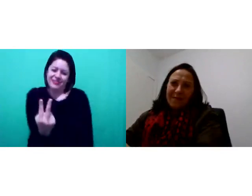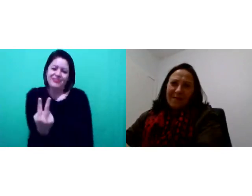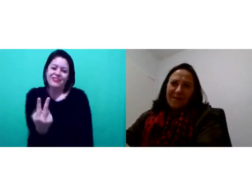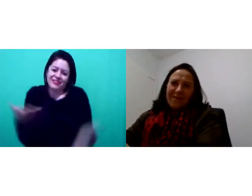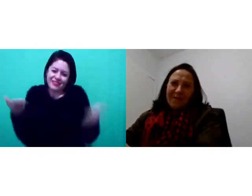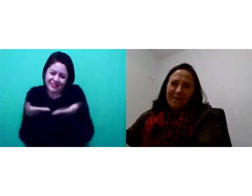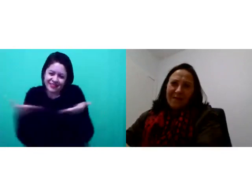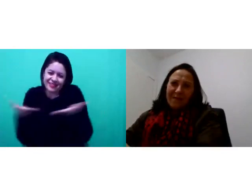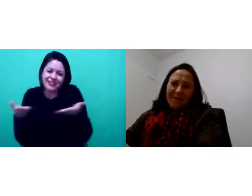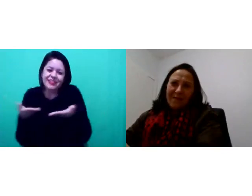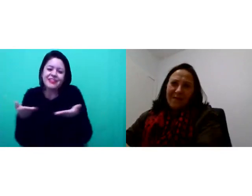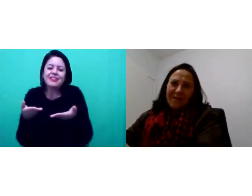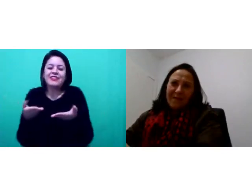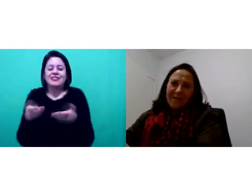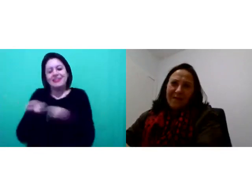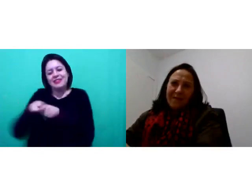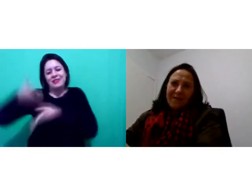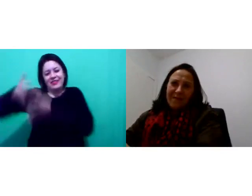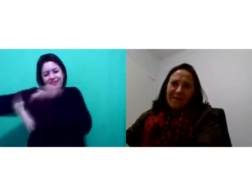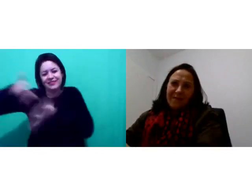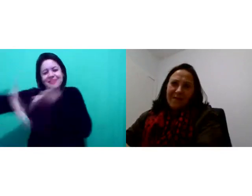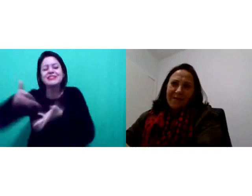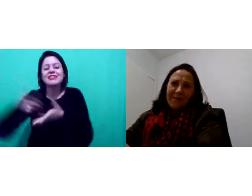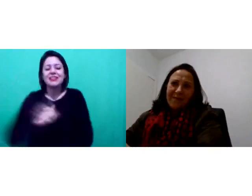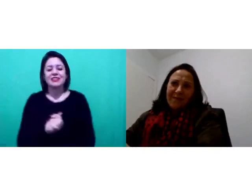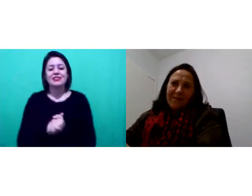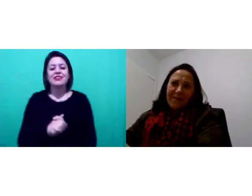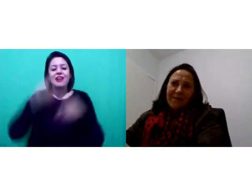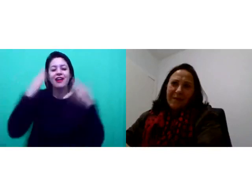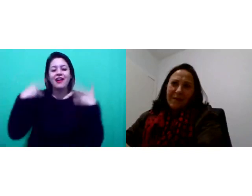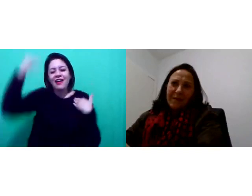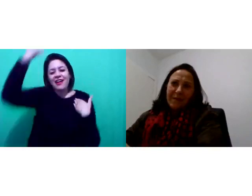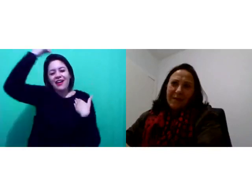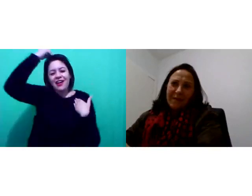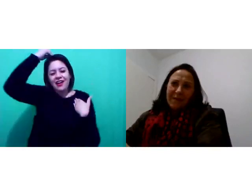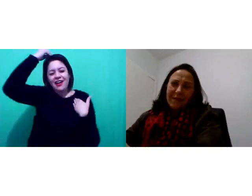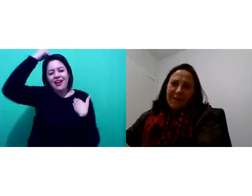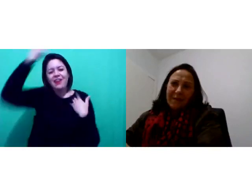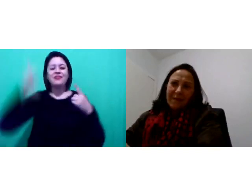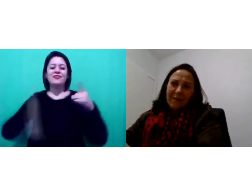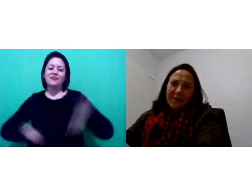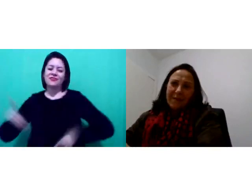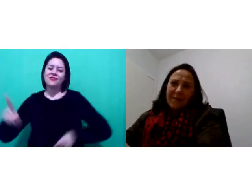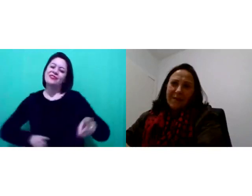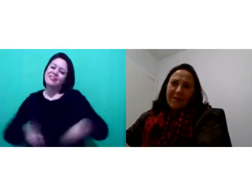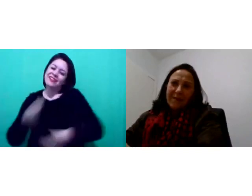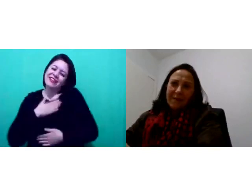né, que está fazendo a minha voz nesse momento, né, estou fazendo a língua de sinais e também ela interpretou. A Bruna, ela é a